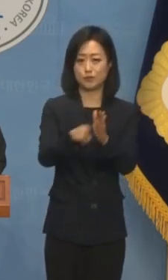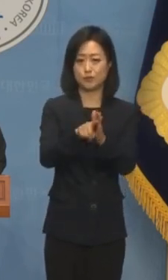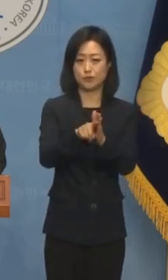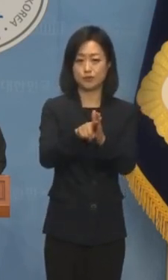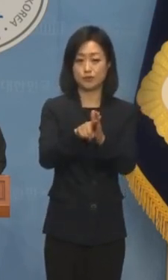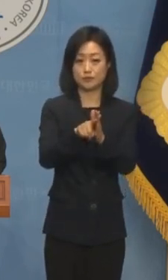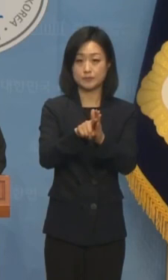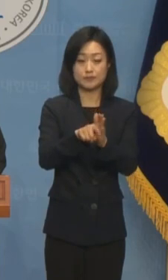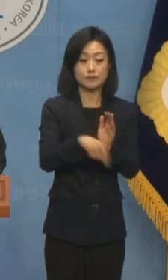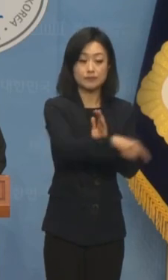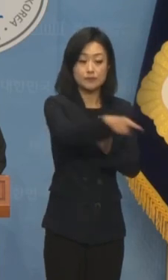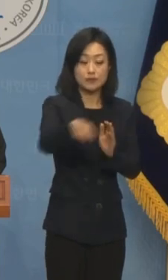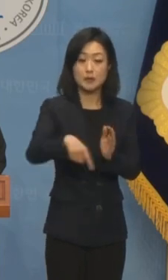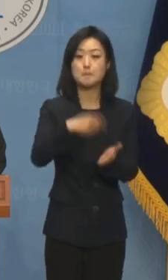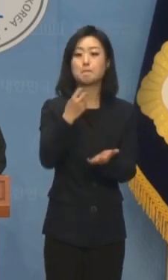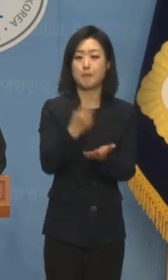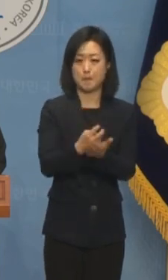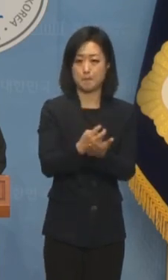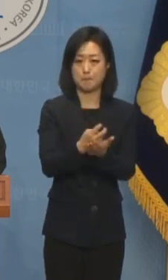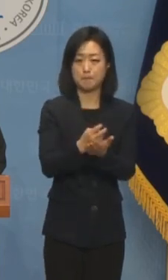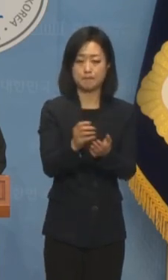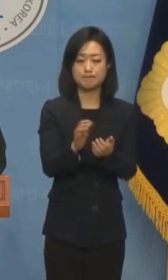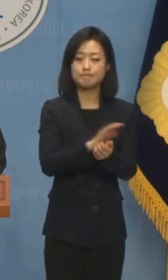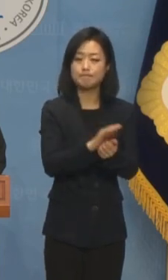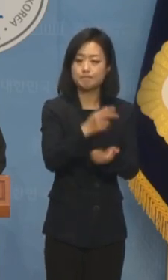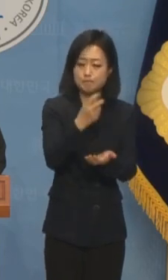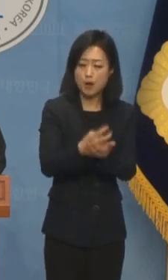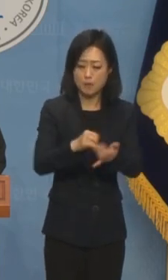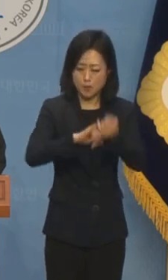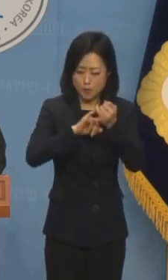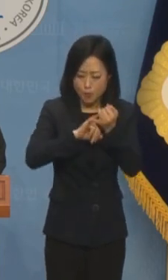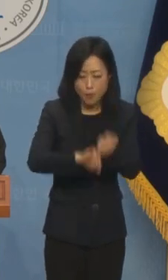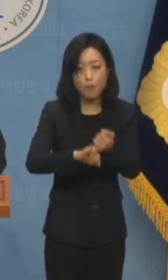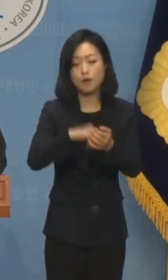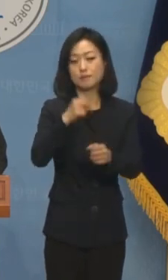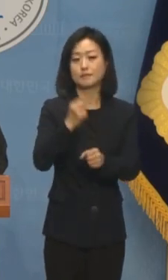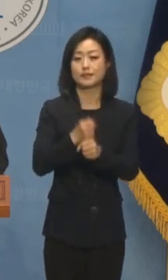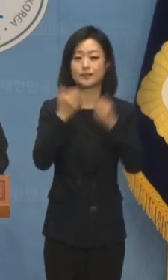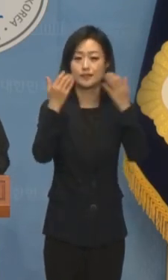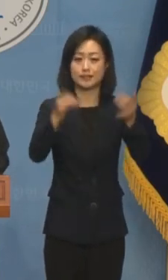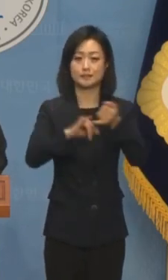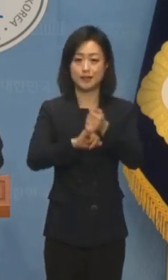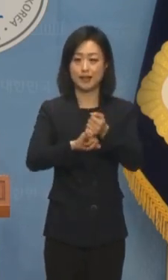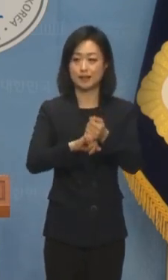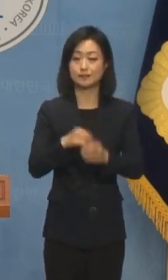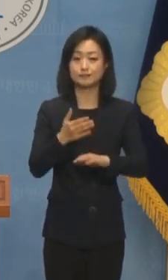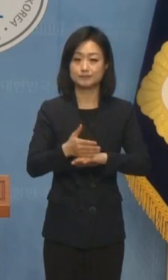민주유공자법을 꼭 제정하겠습니다. 이상입니다.